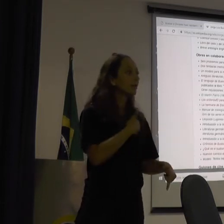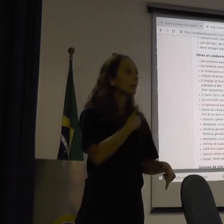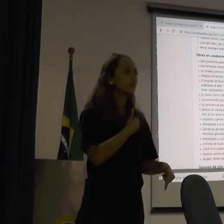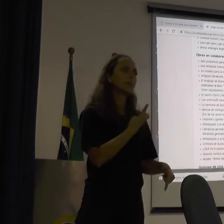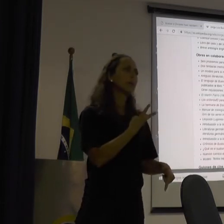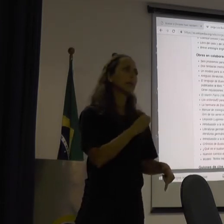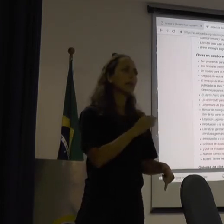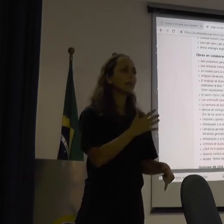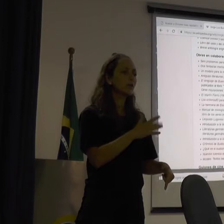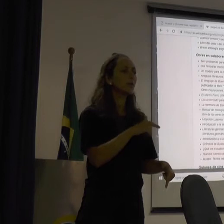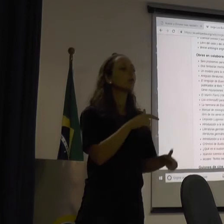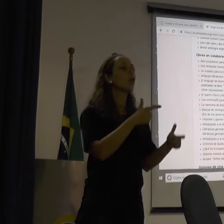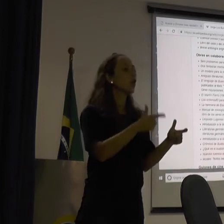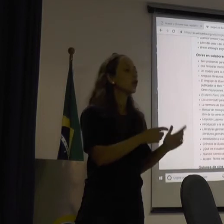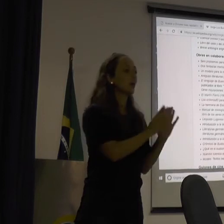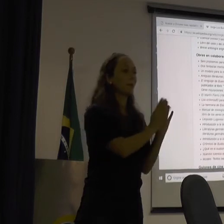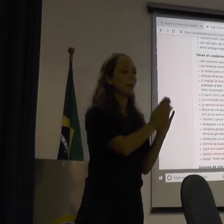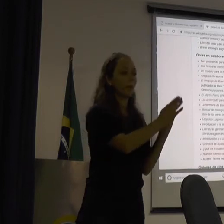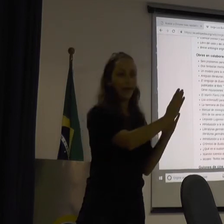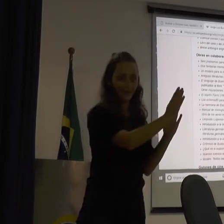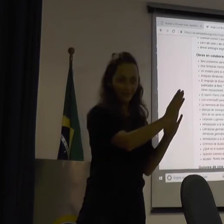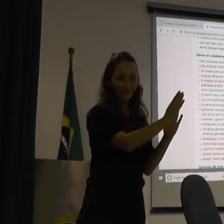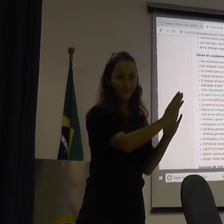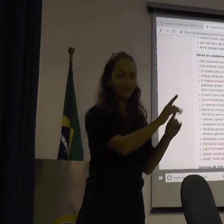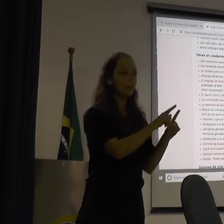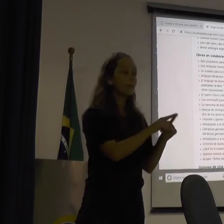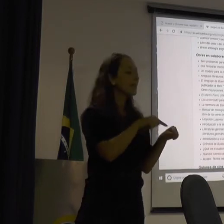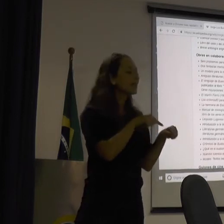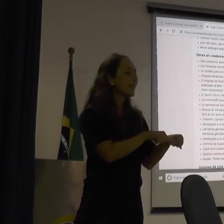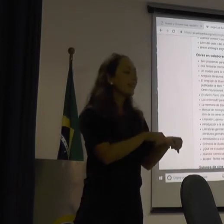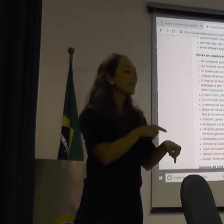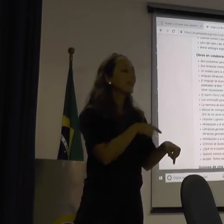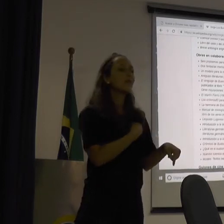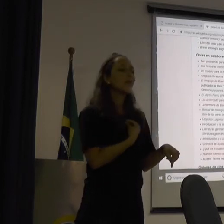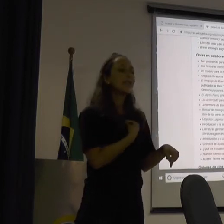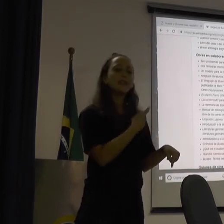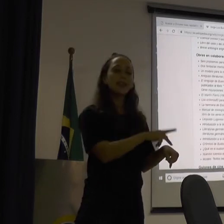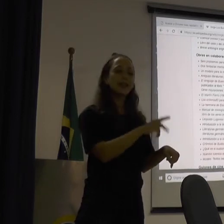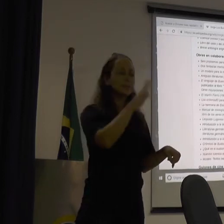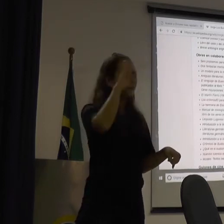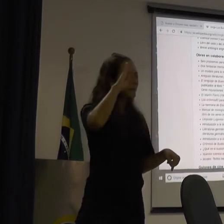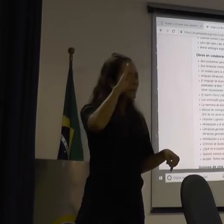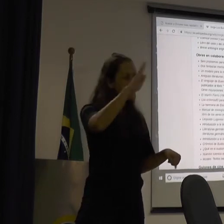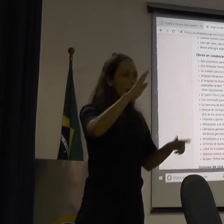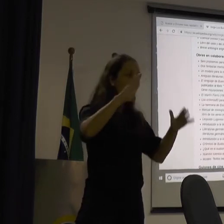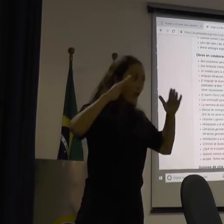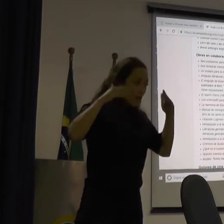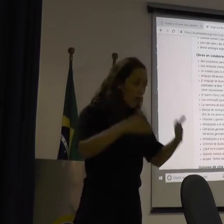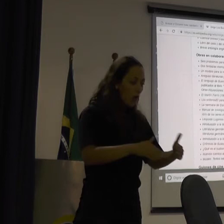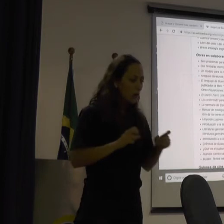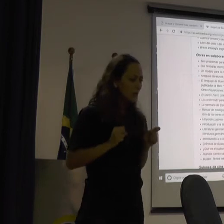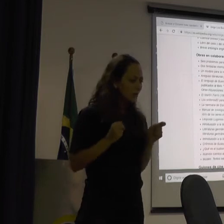anos de idade, né? Então, o que ele fez a vida toda foi trabalhar, e muito